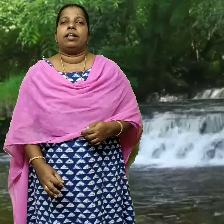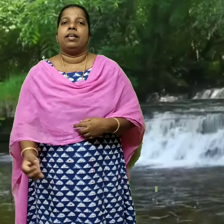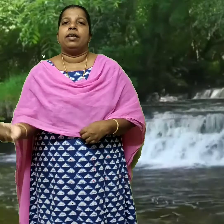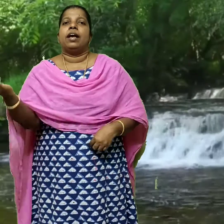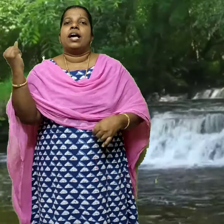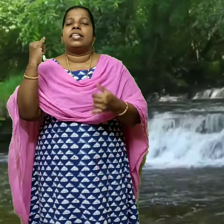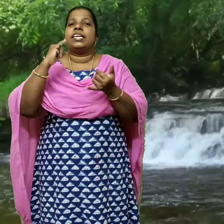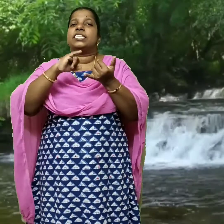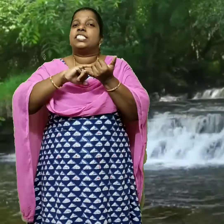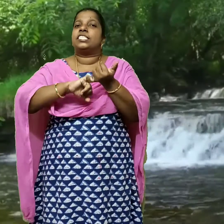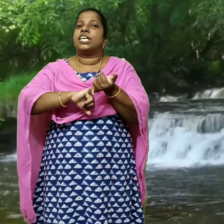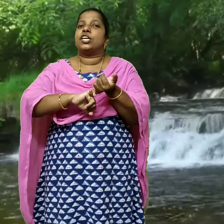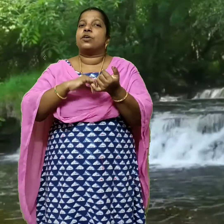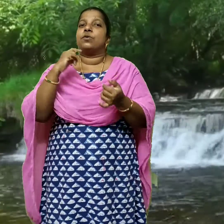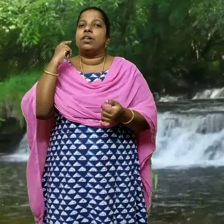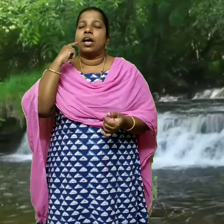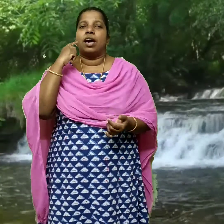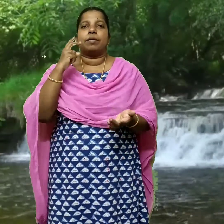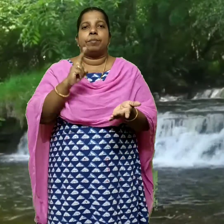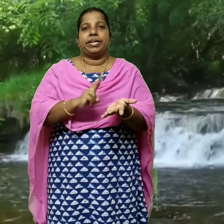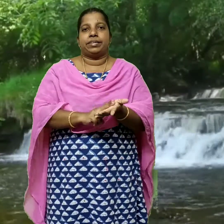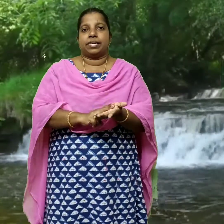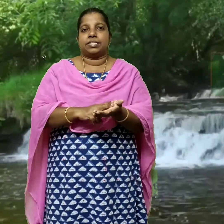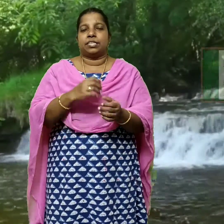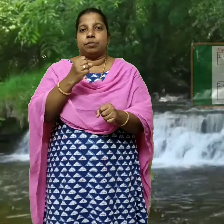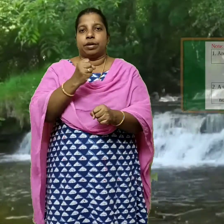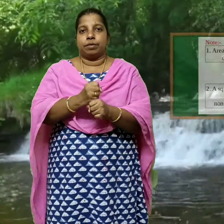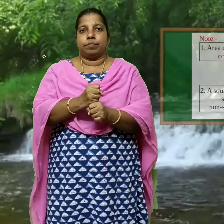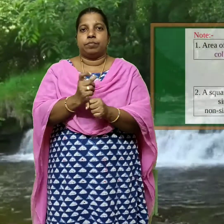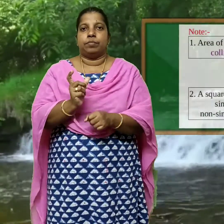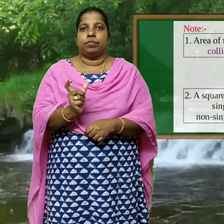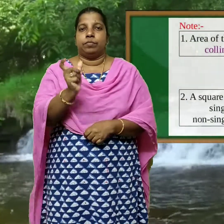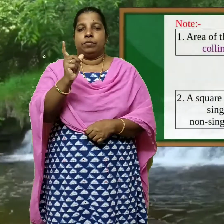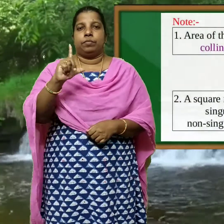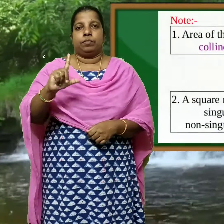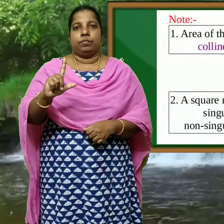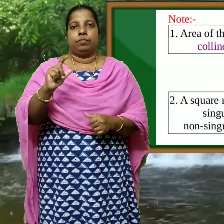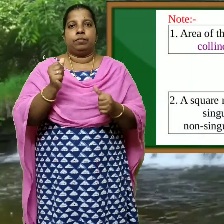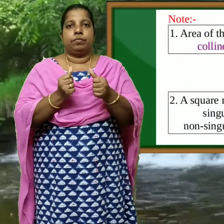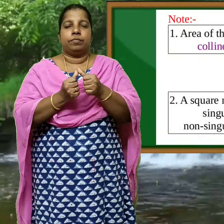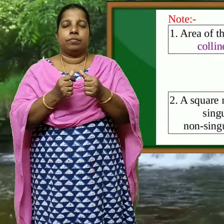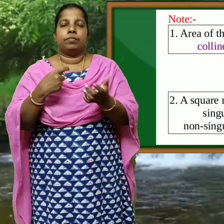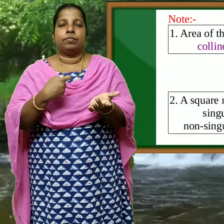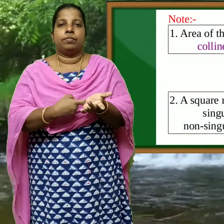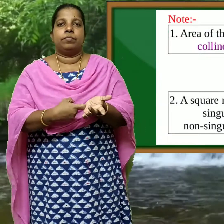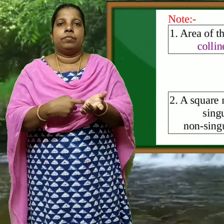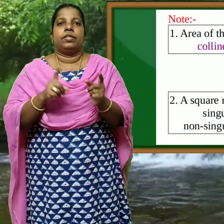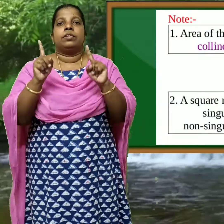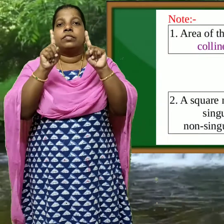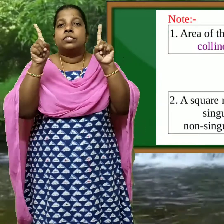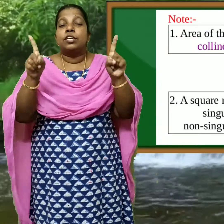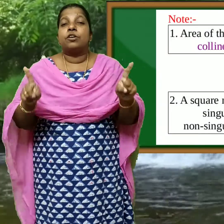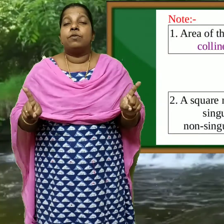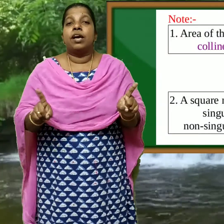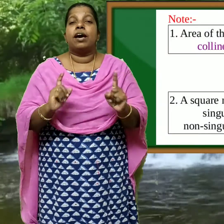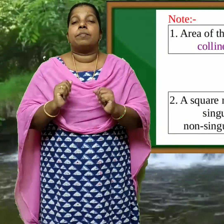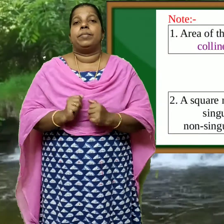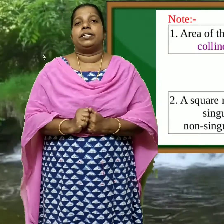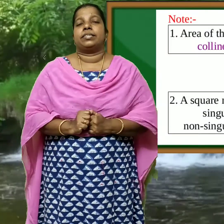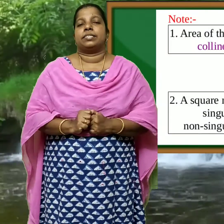0 ആവുകയാണെങ്കിൽ അതിനെ സിംഗുലാർ മെട്രിക്സ് എന്ന് പറയും. സിംഗുലാർ